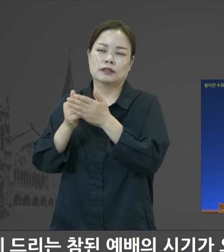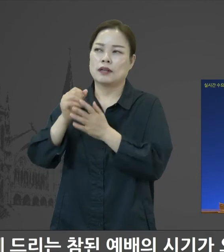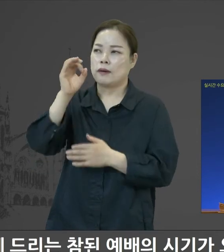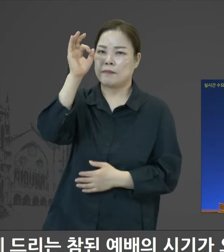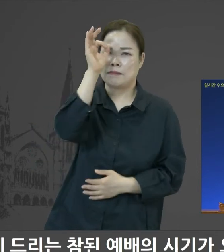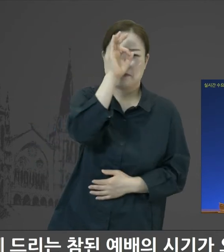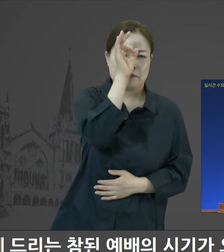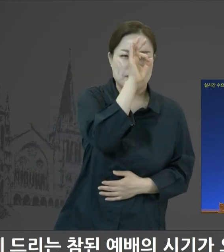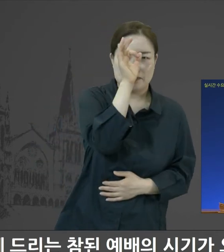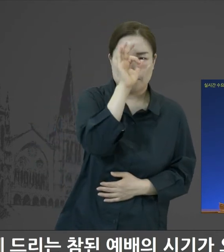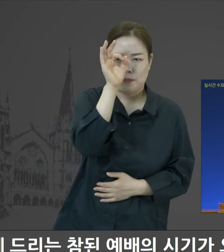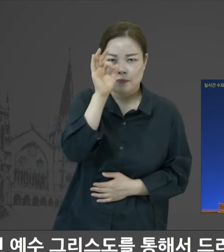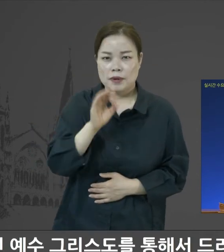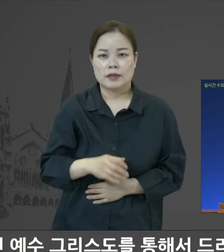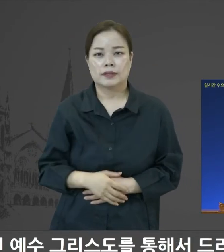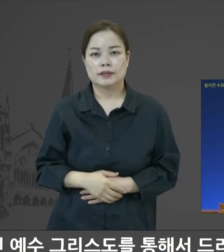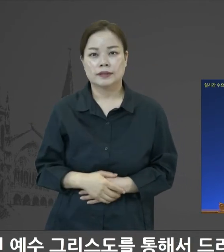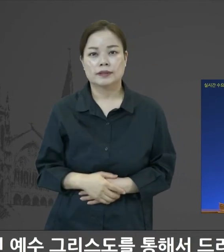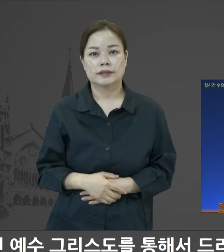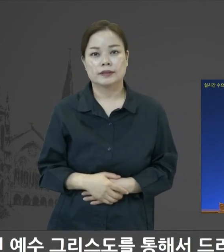찾으신다는 것입니다.